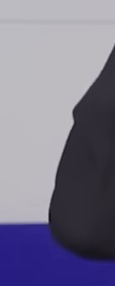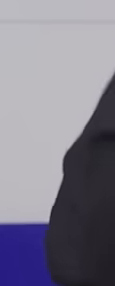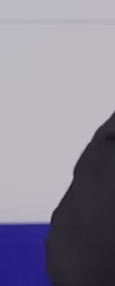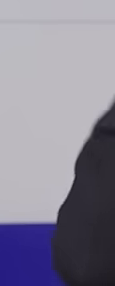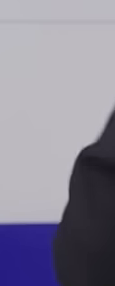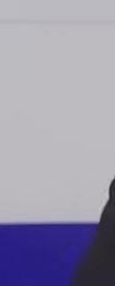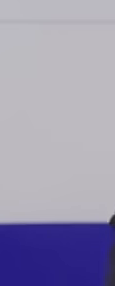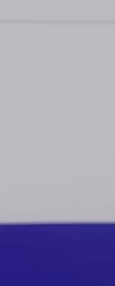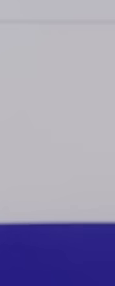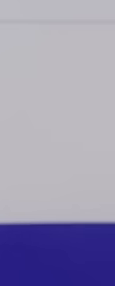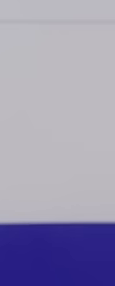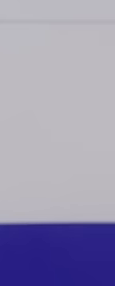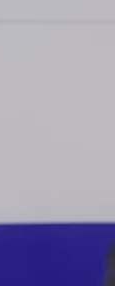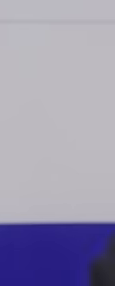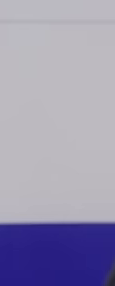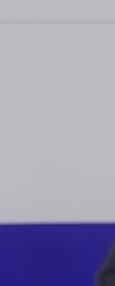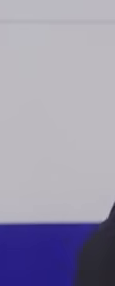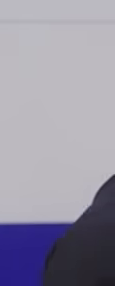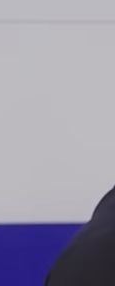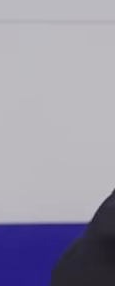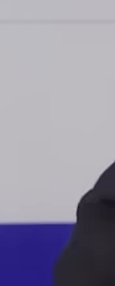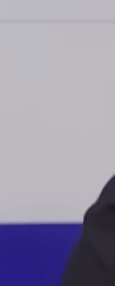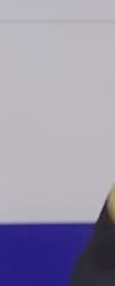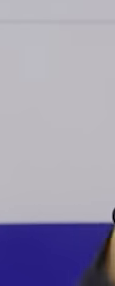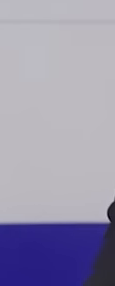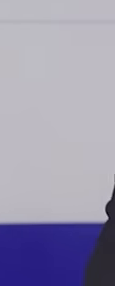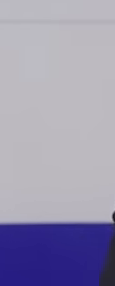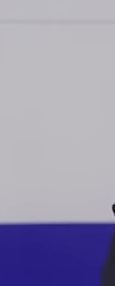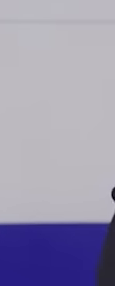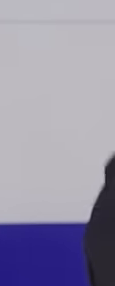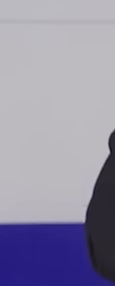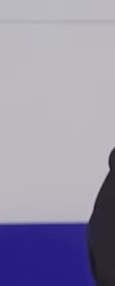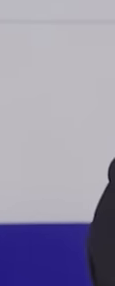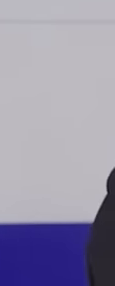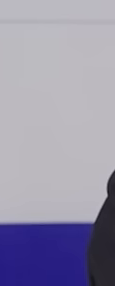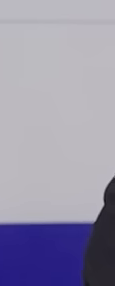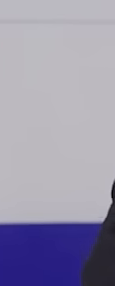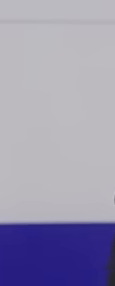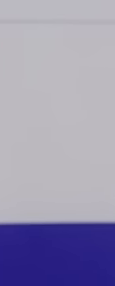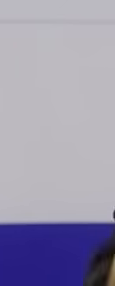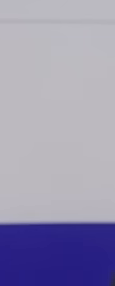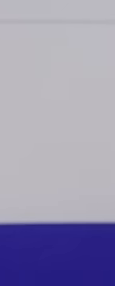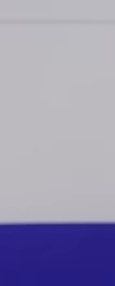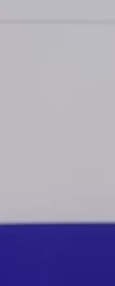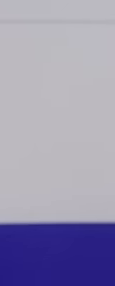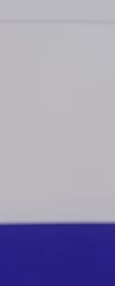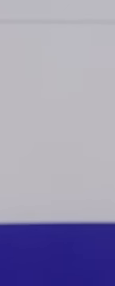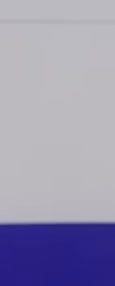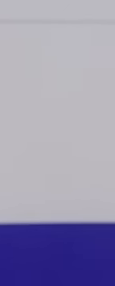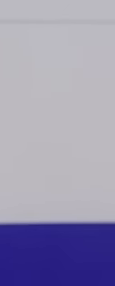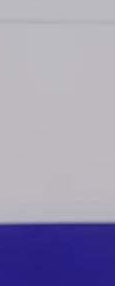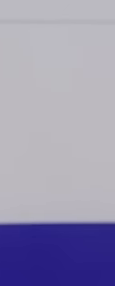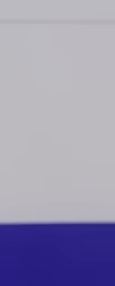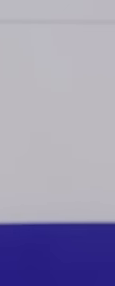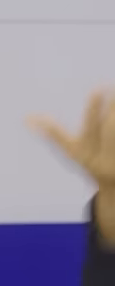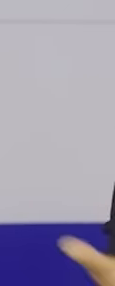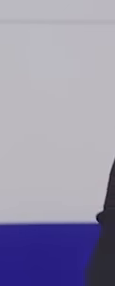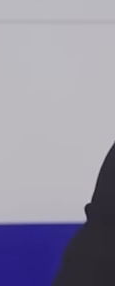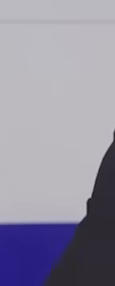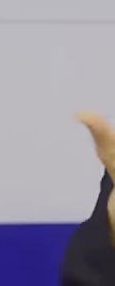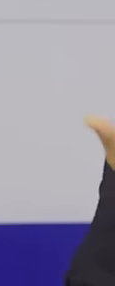최초의 야당 과반 의석, 그것도 압도적 과반이라는 국민적